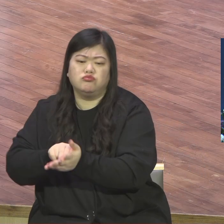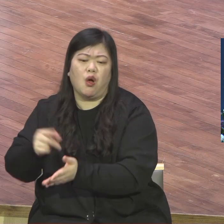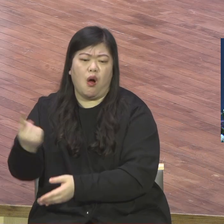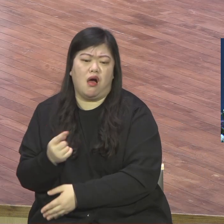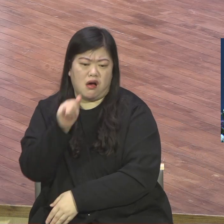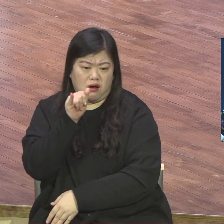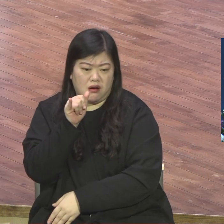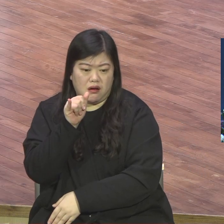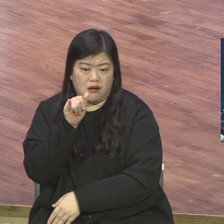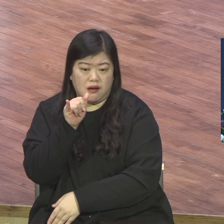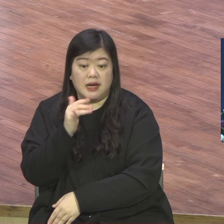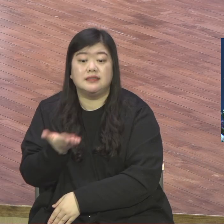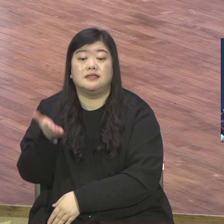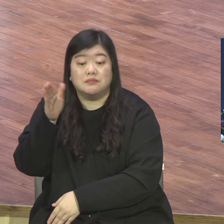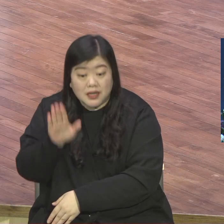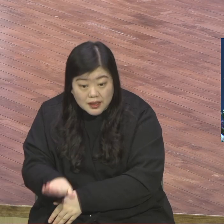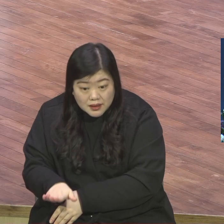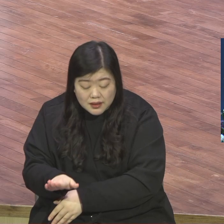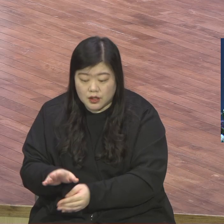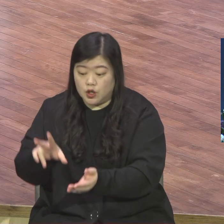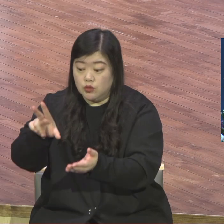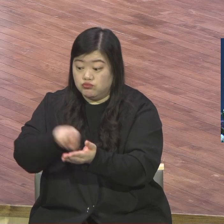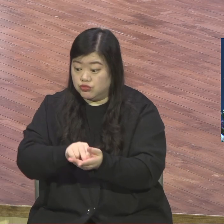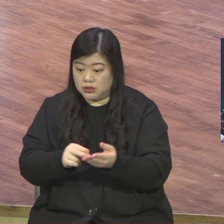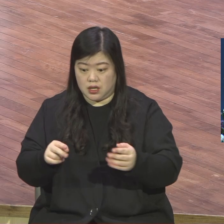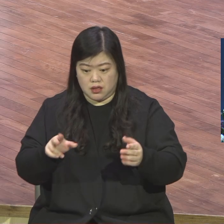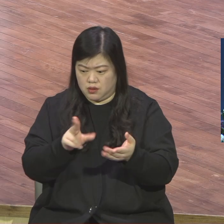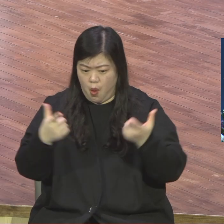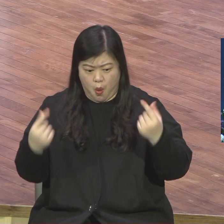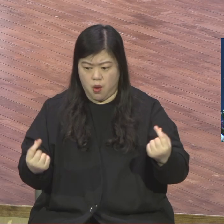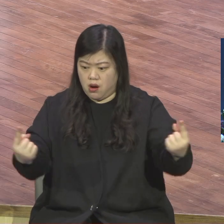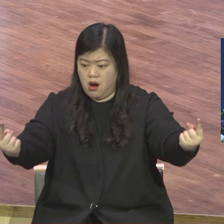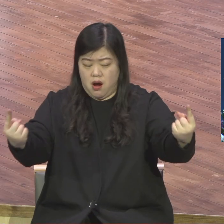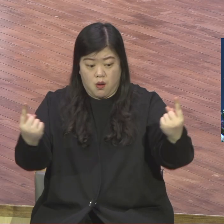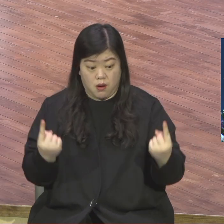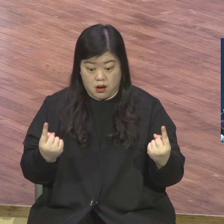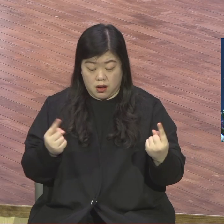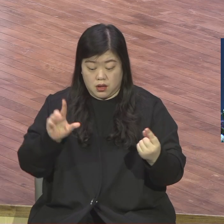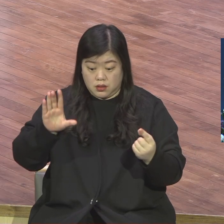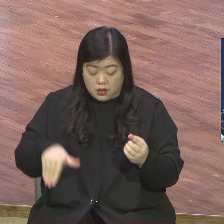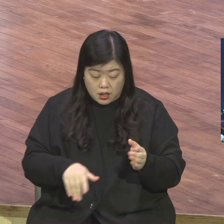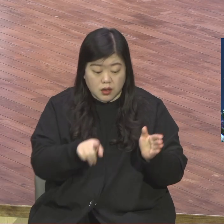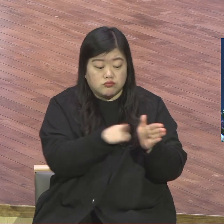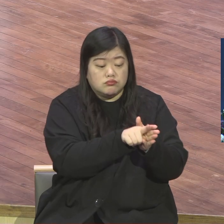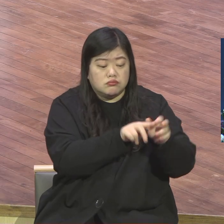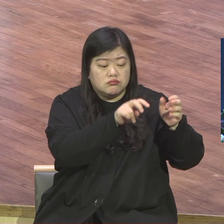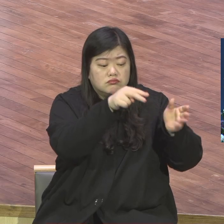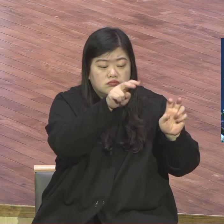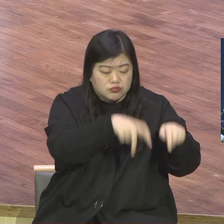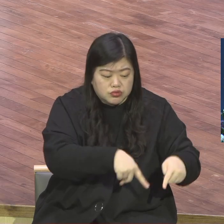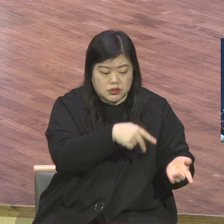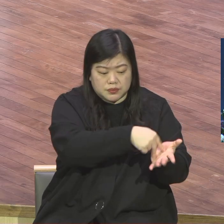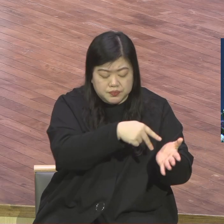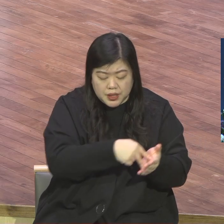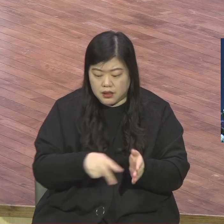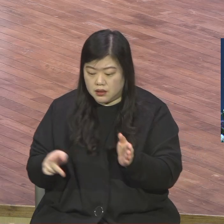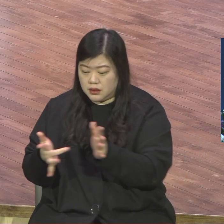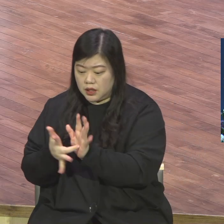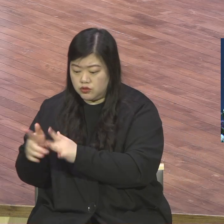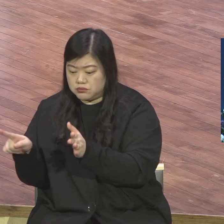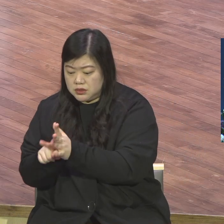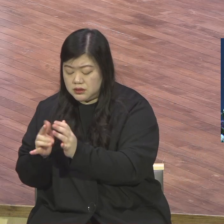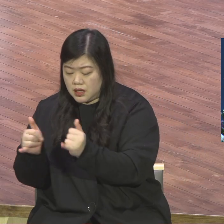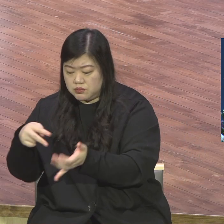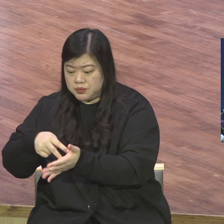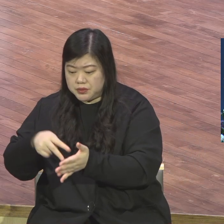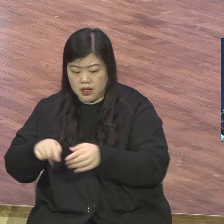통해서도 하나님의 은혜를 체험하면서 감사하는 삶을 사는 것이 진정으로 구원받은 성도의